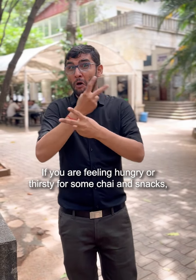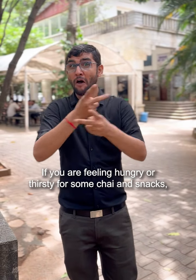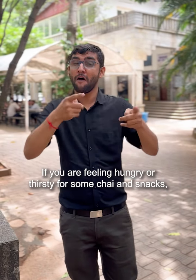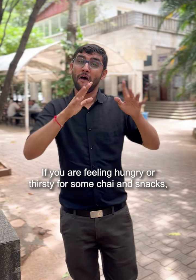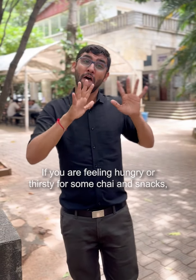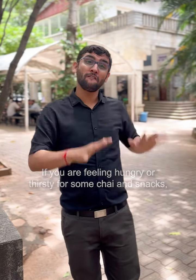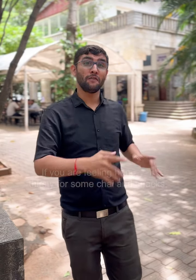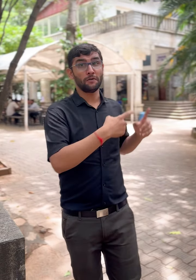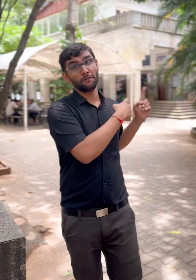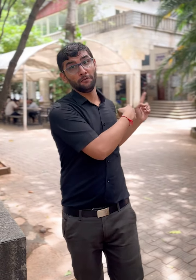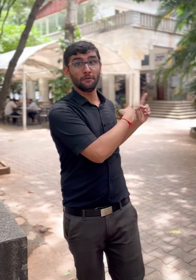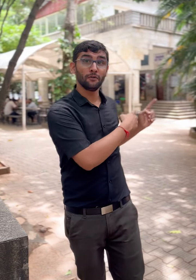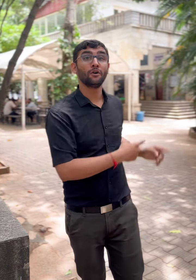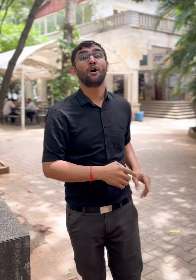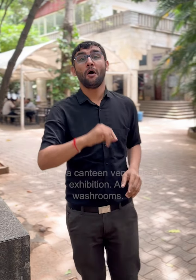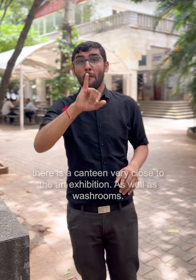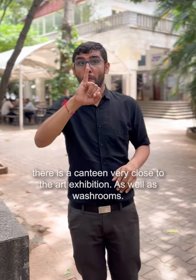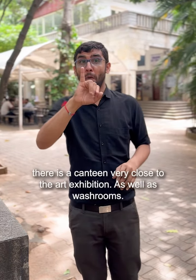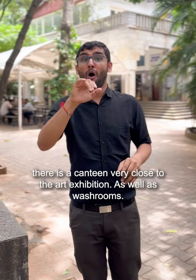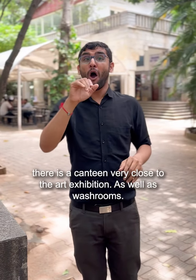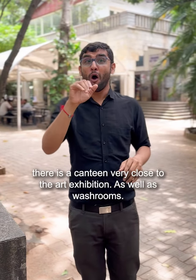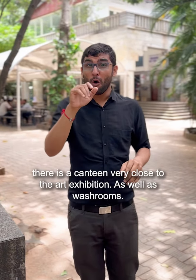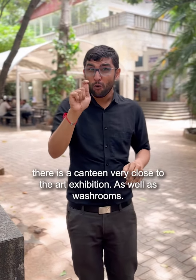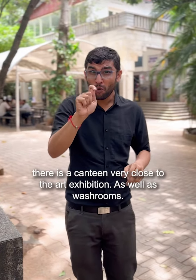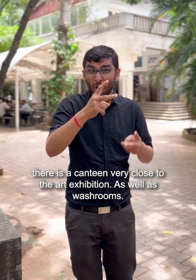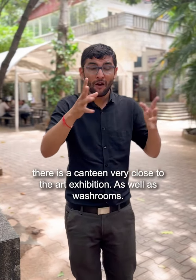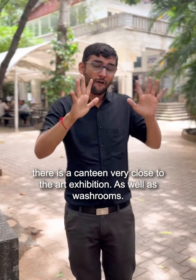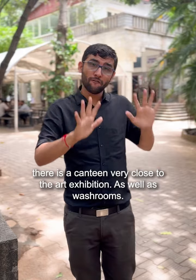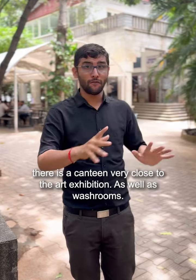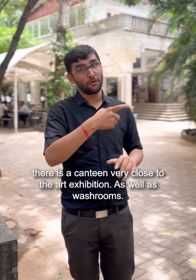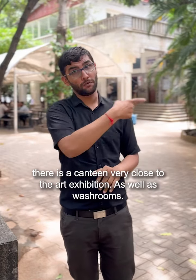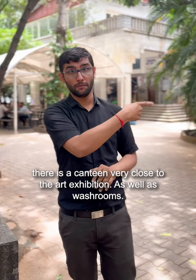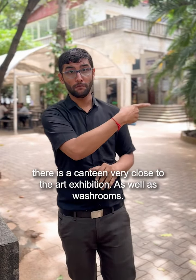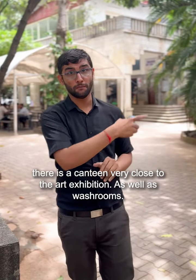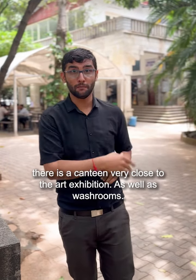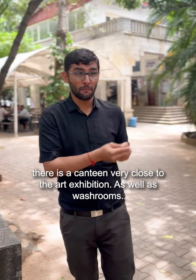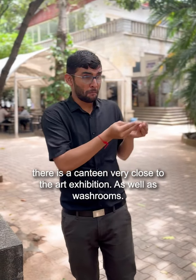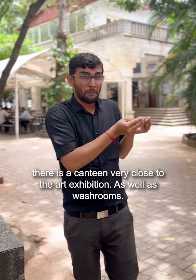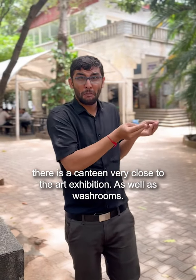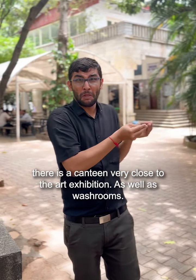नाश्ता आदि कर सकते हैं। साथ ही वॉशरूम की सुविधा भी उपलब्ध है।